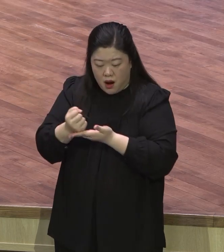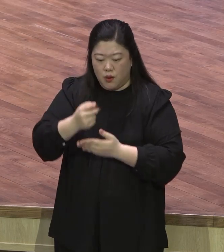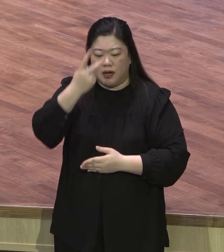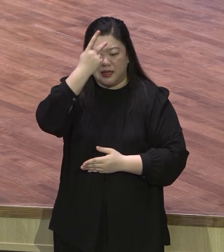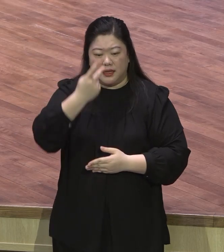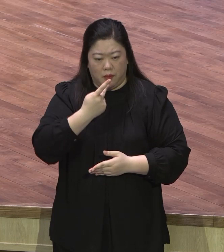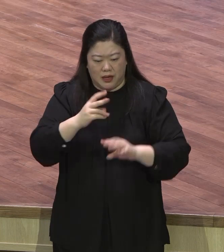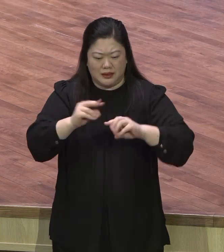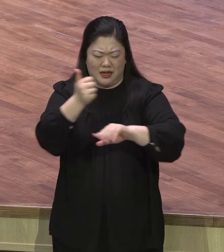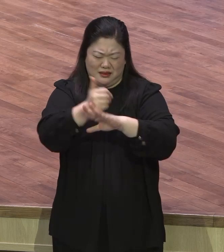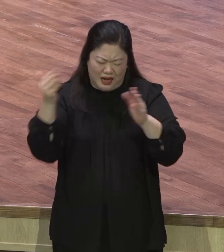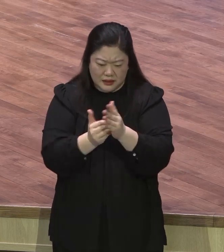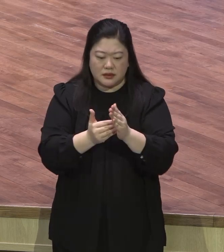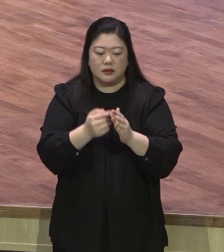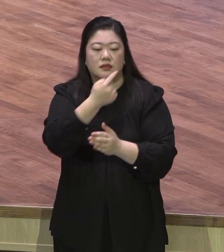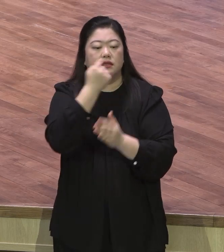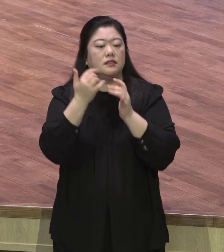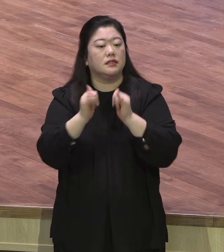그렇게 말씀했어요